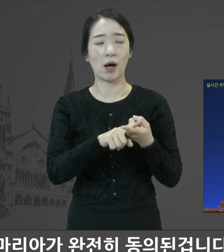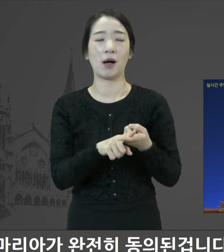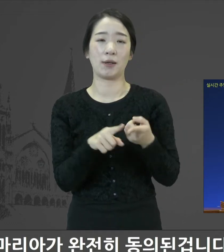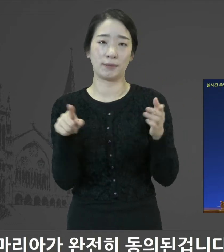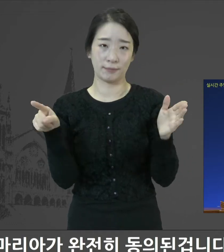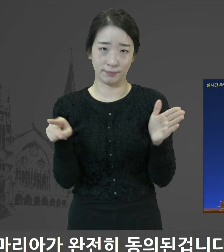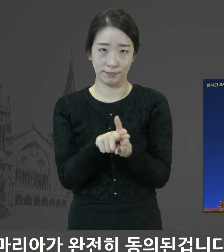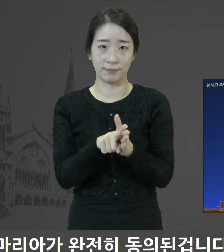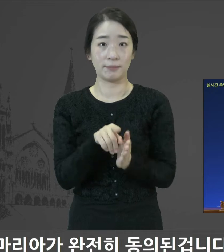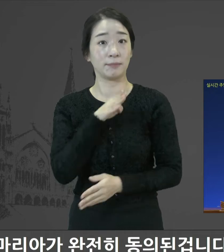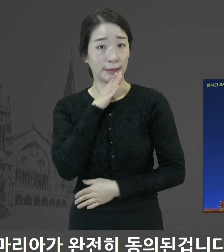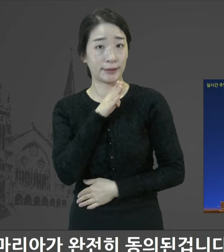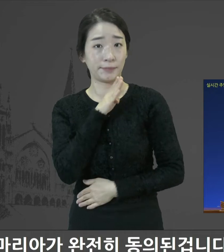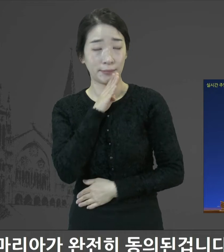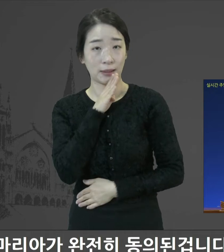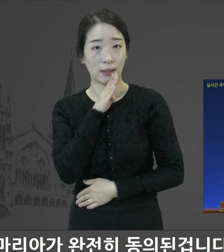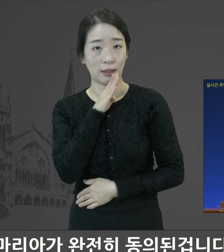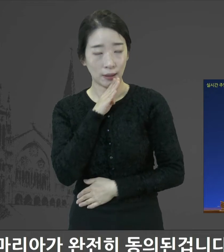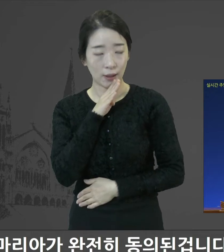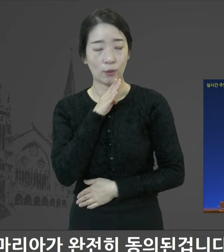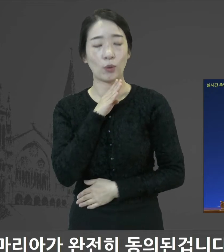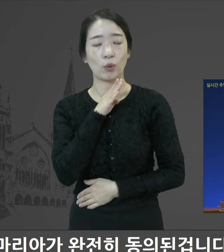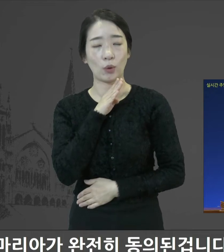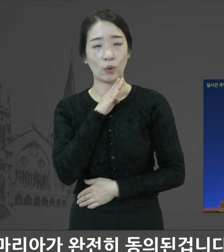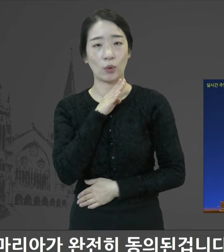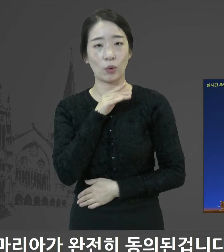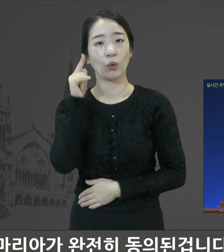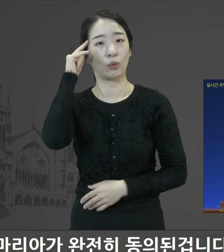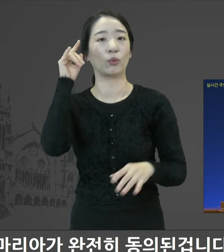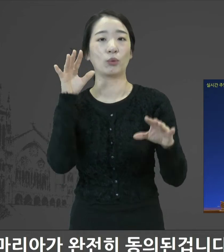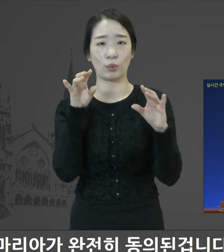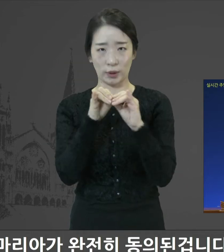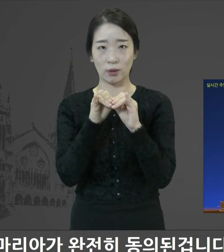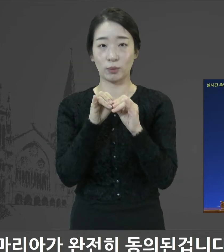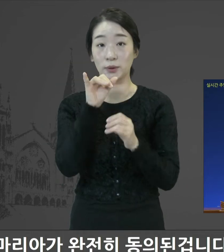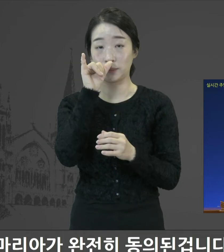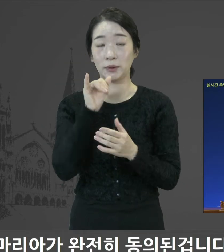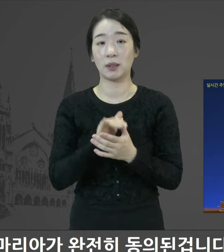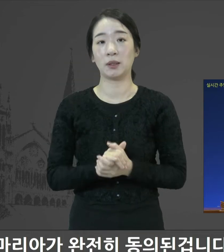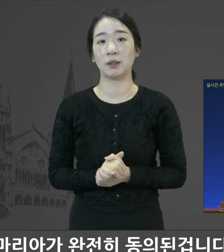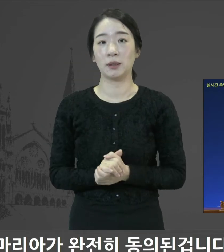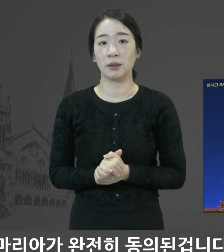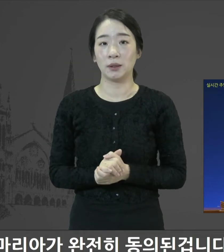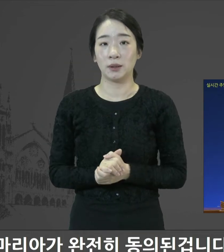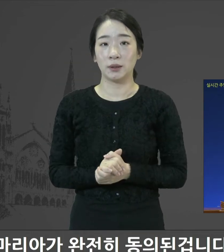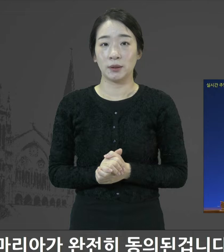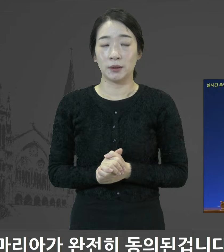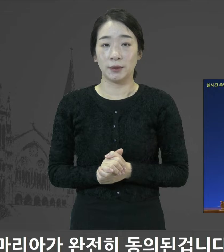마리아의 마음속에 그 말씀으로 같이 움직여 주게 된 것이죠.